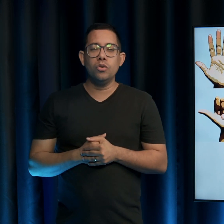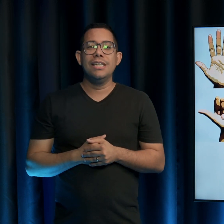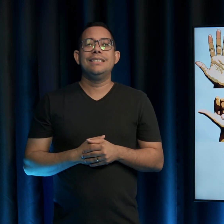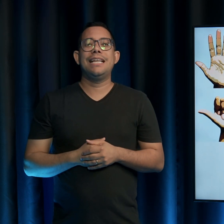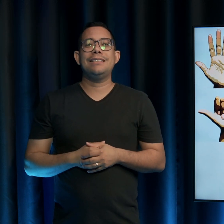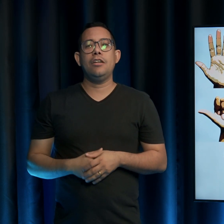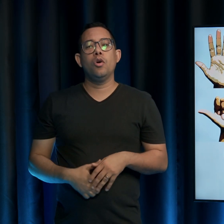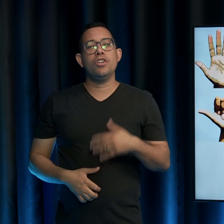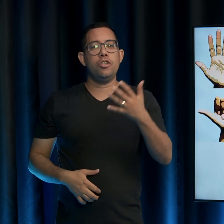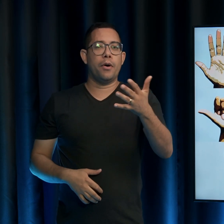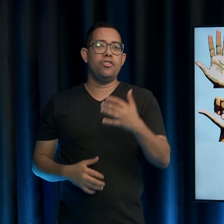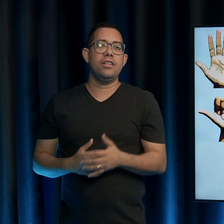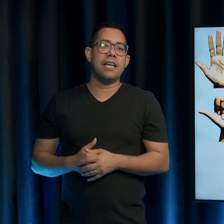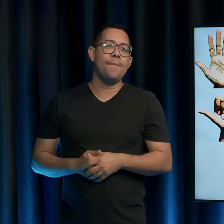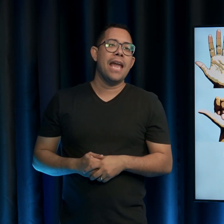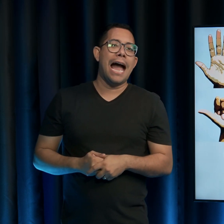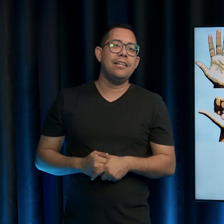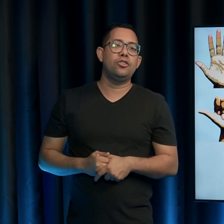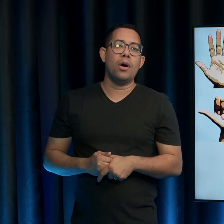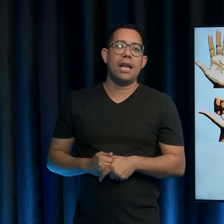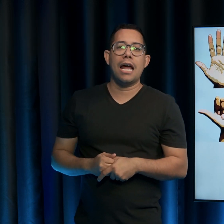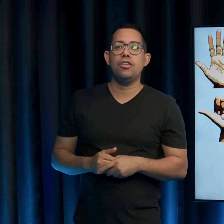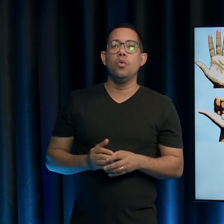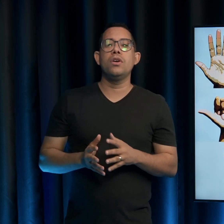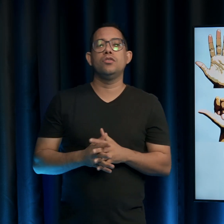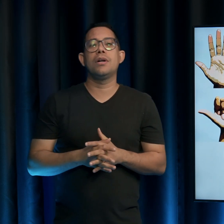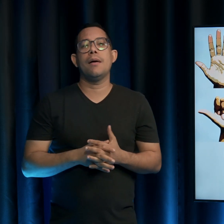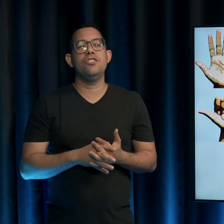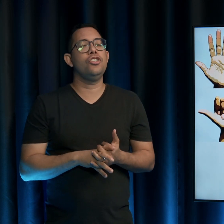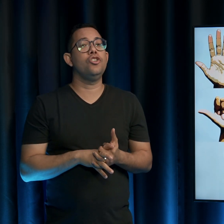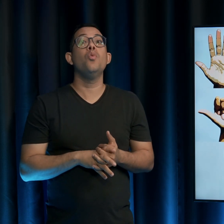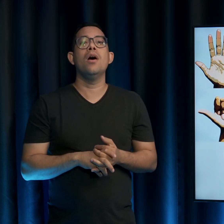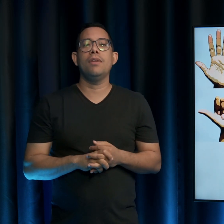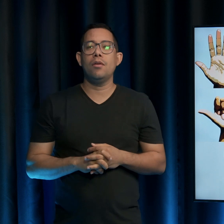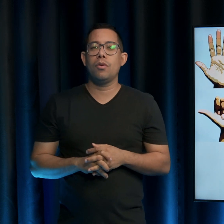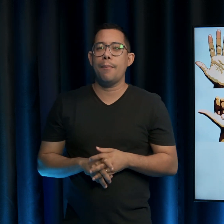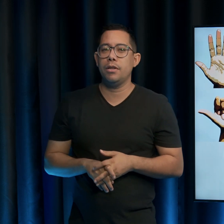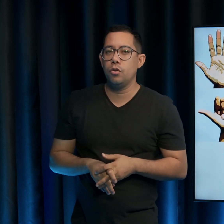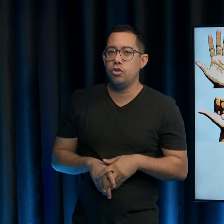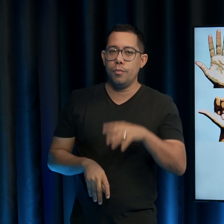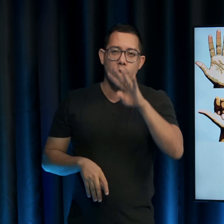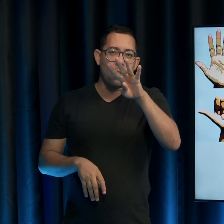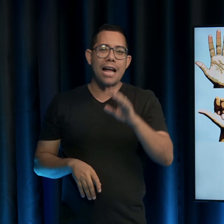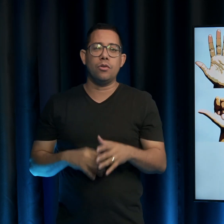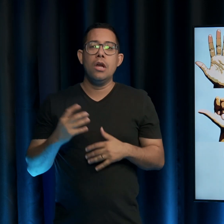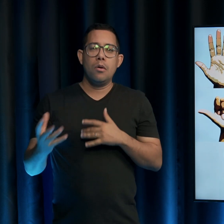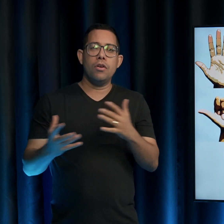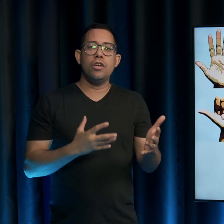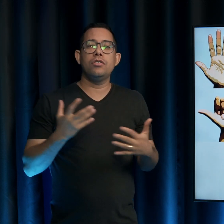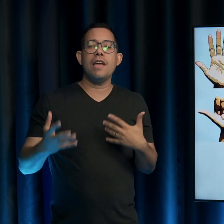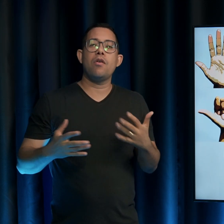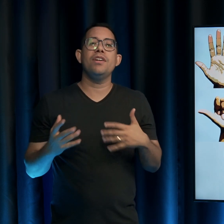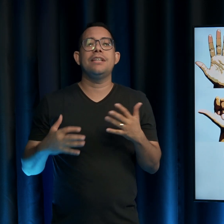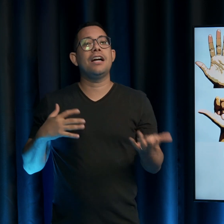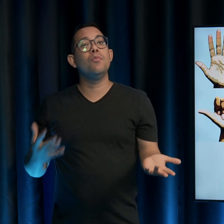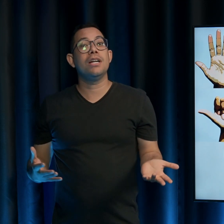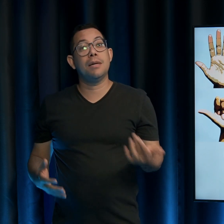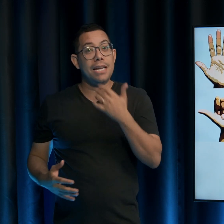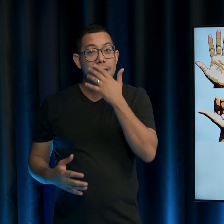se assentou, a gente pode utilizar a história lá de Lucas, de João, né, no capítulo de número 4, quando Jesus vai conversar com a mulher samaritana,